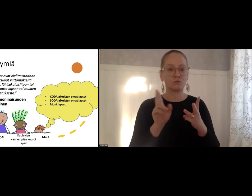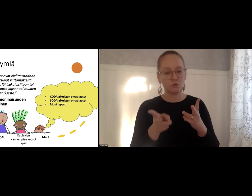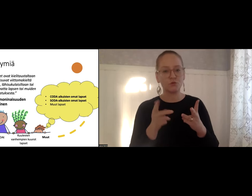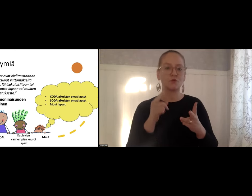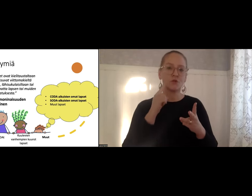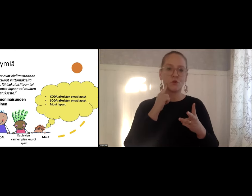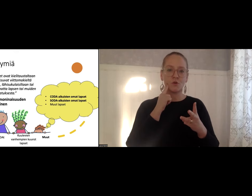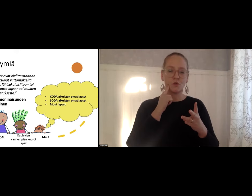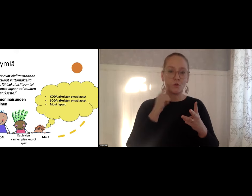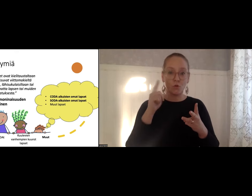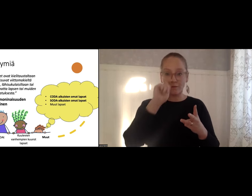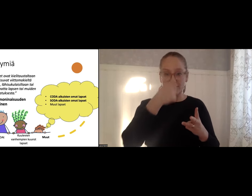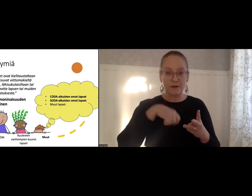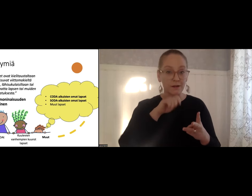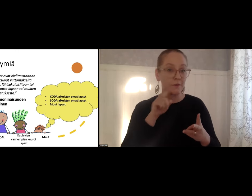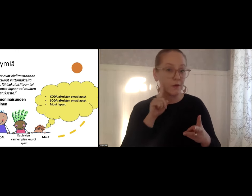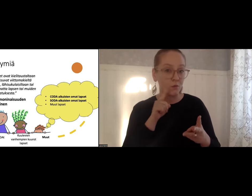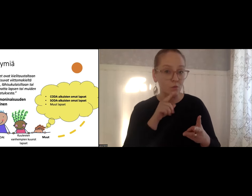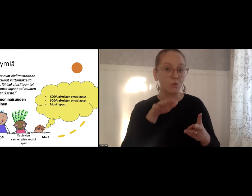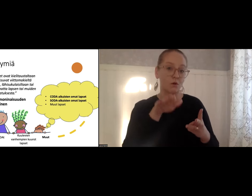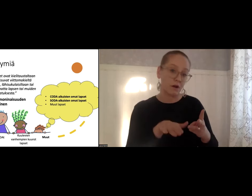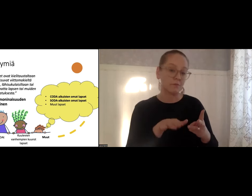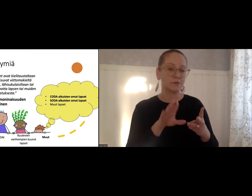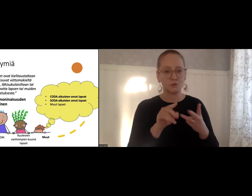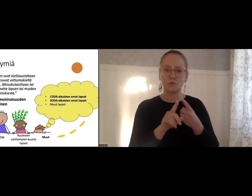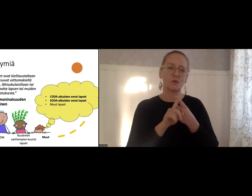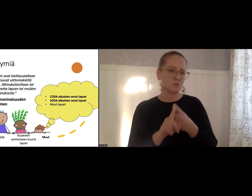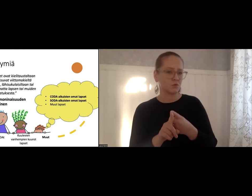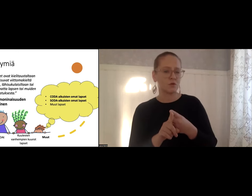jotka ovat siinä mukana. Sen lisäksi on